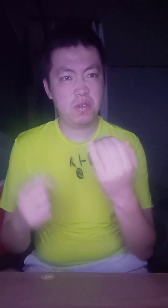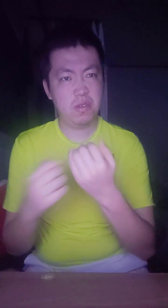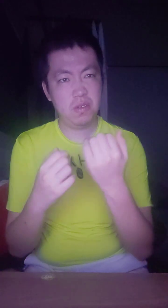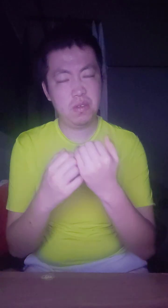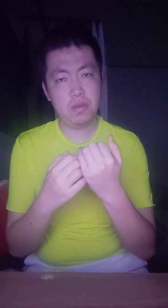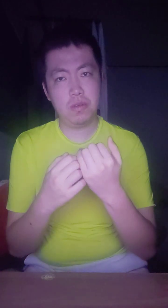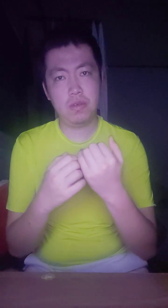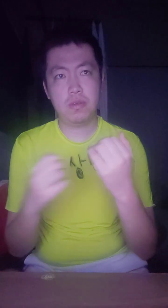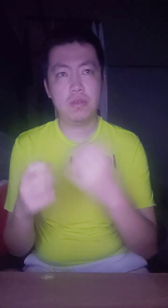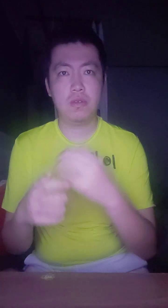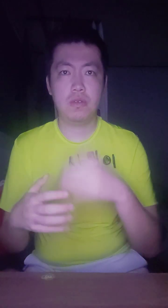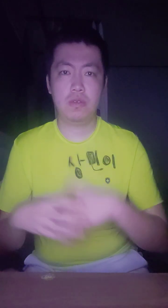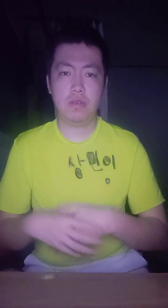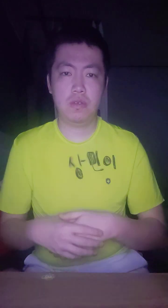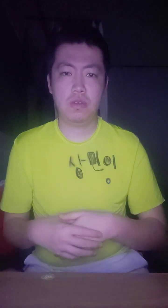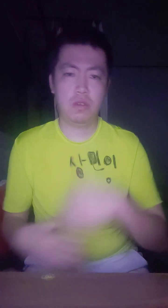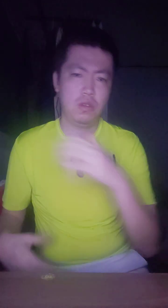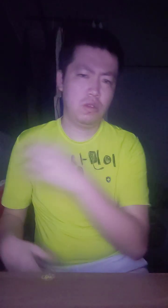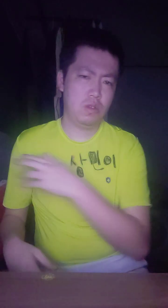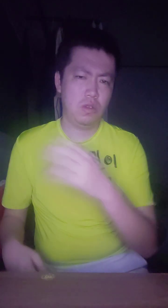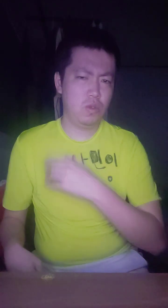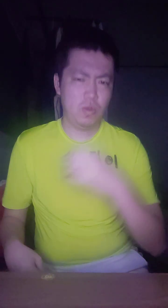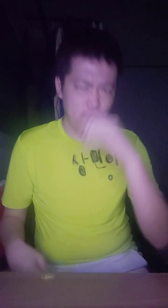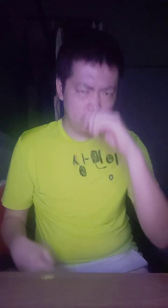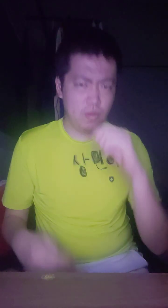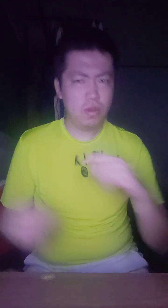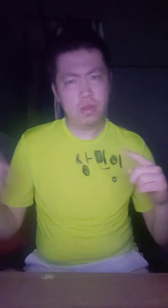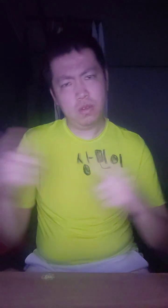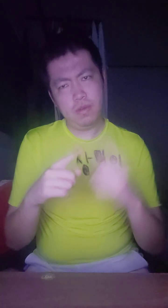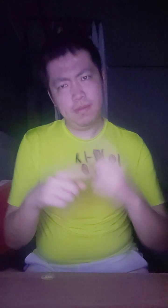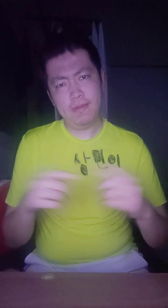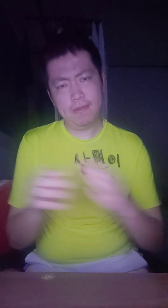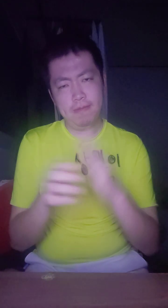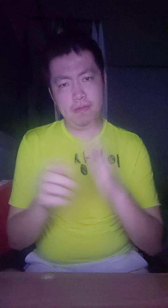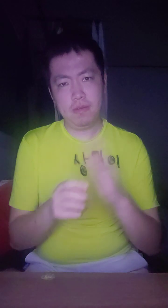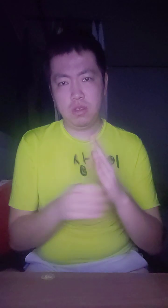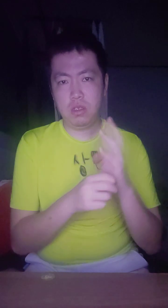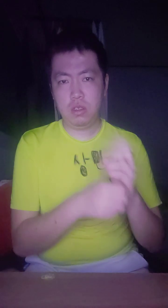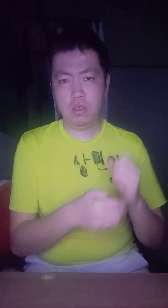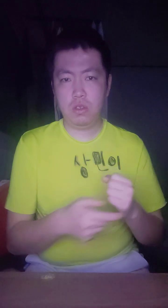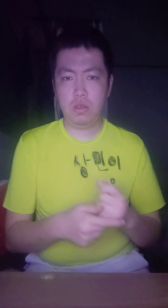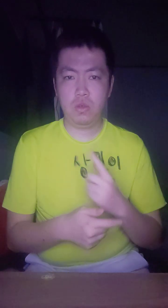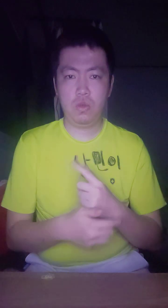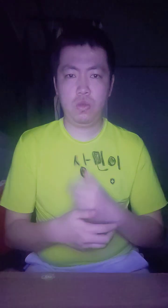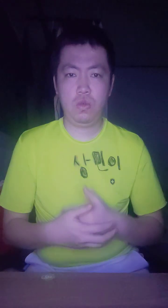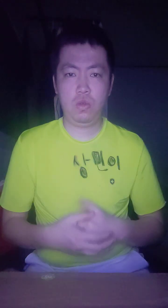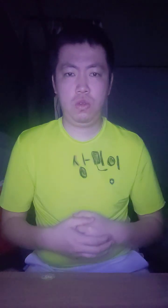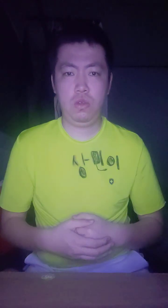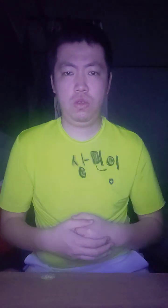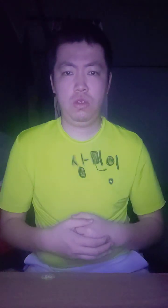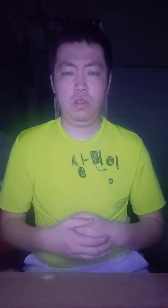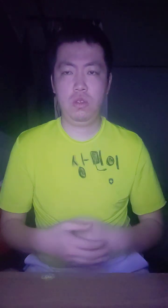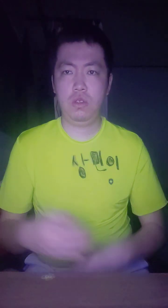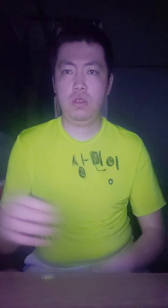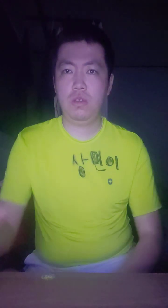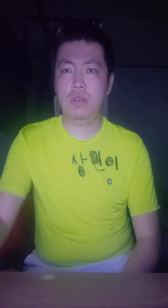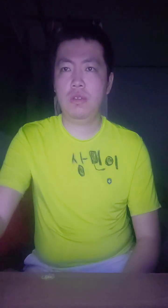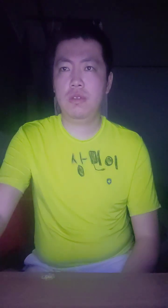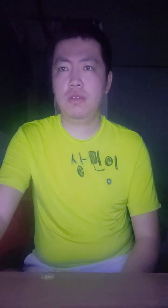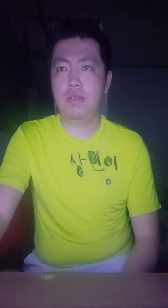컸으면은 자기가 당했던 안 좋은 기억들만 얘기하고 그냥 그런 선택을 했겠나 저는 싶은 거죠. MBC 뉴스 김수구입니다.